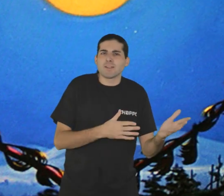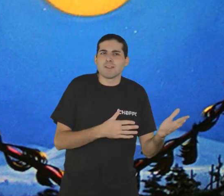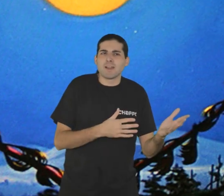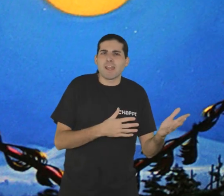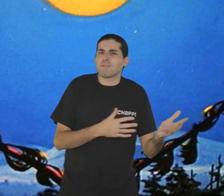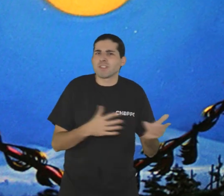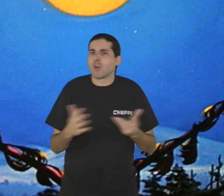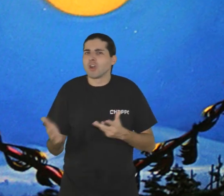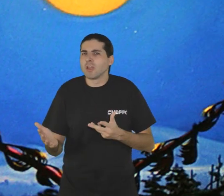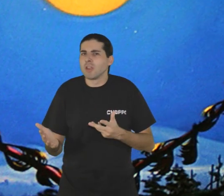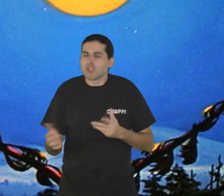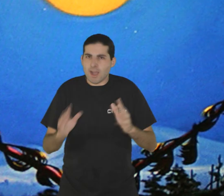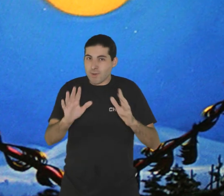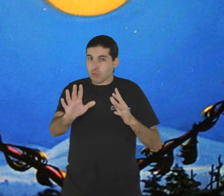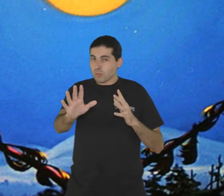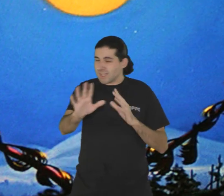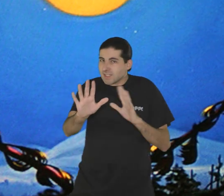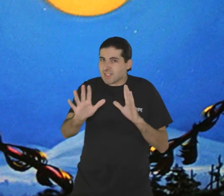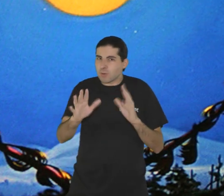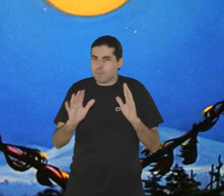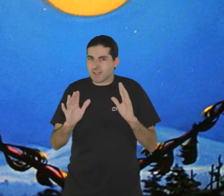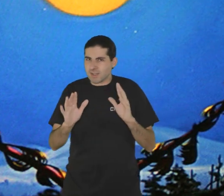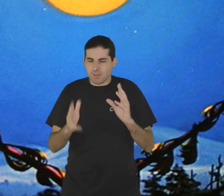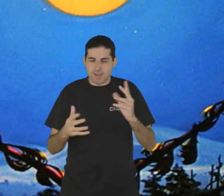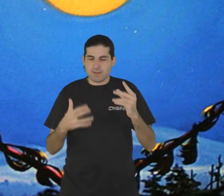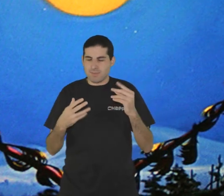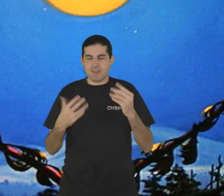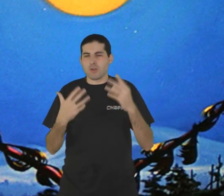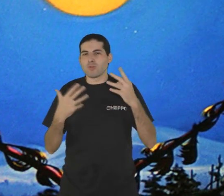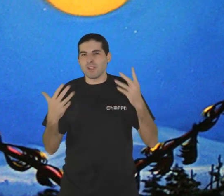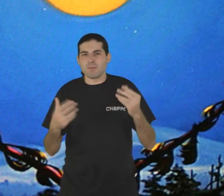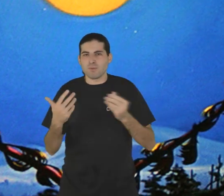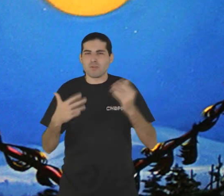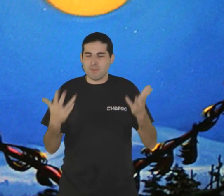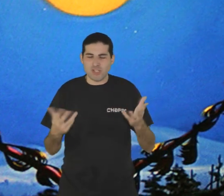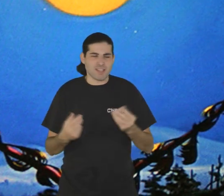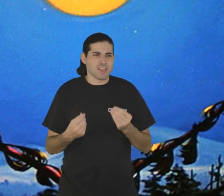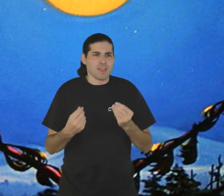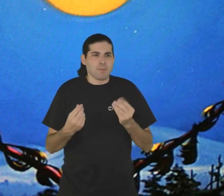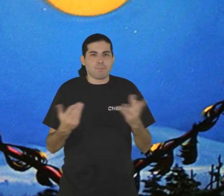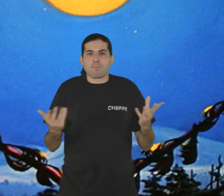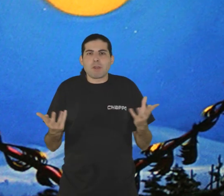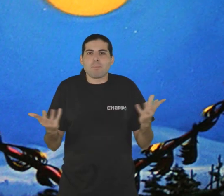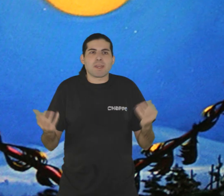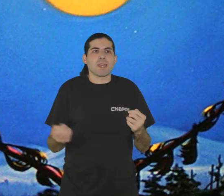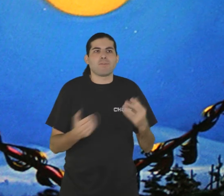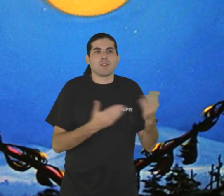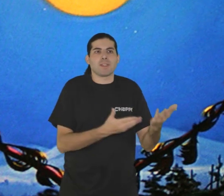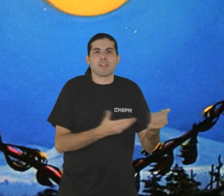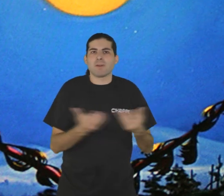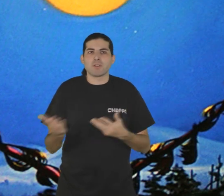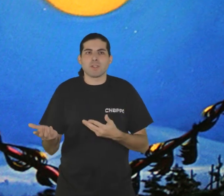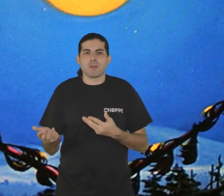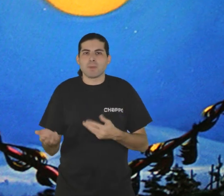rima e a volte no. Cioè, ho apprezzato tantissimo le parti in rima, io adoro le rime, soprattutto le baciate. Però perché